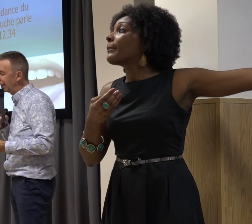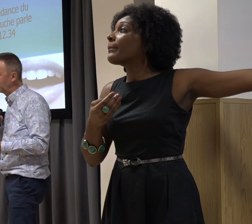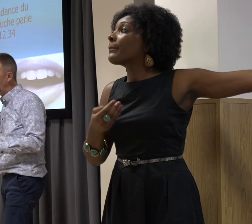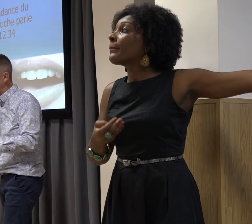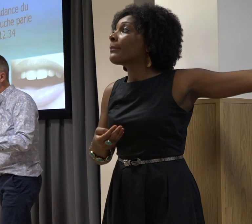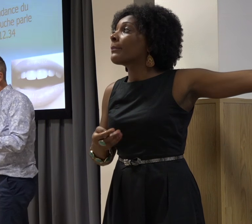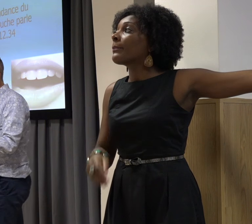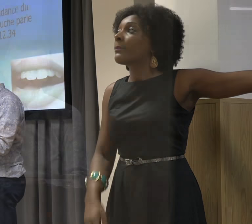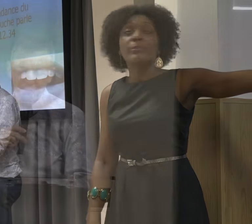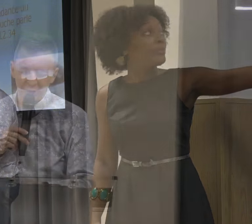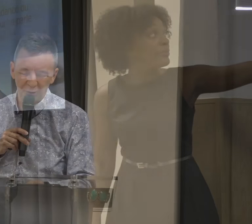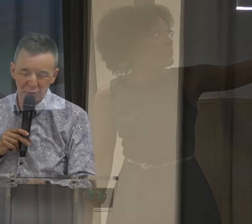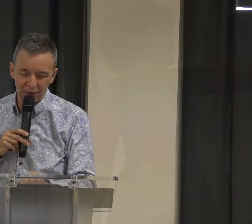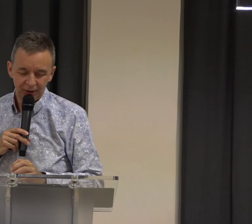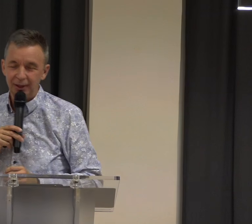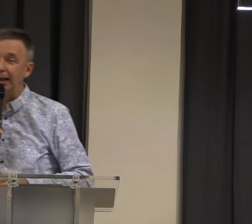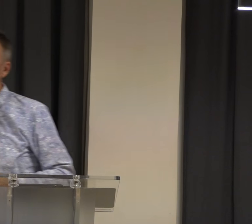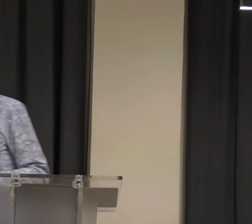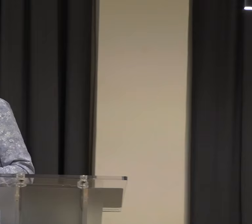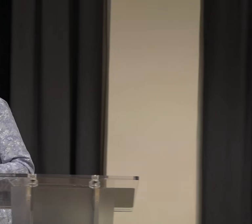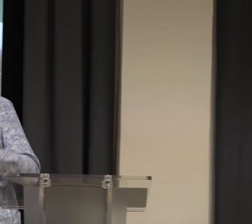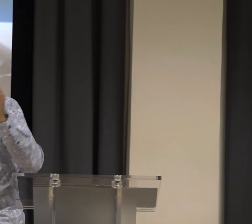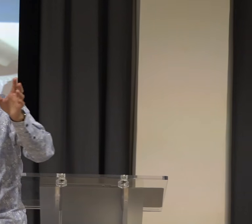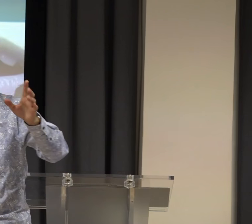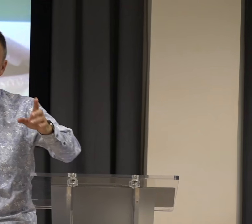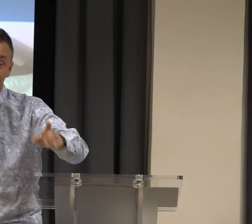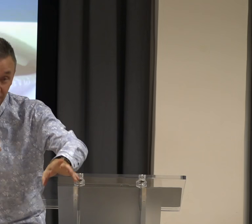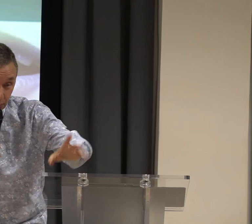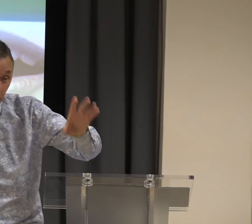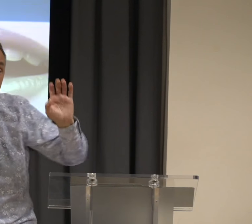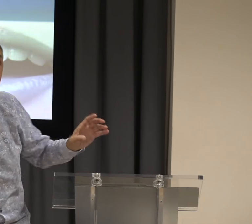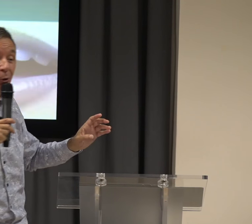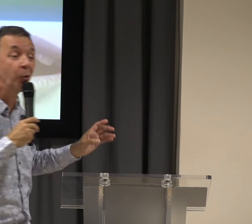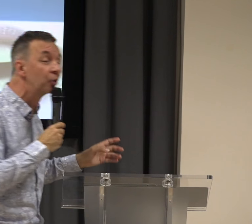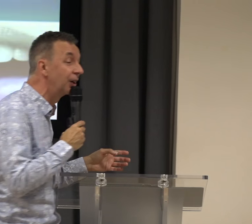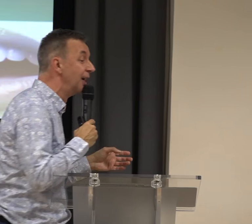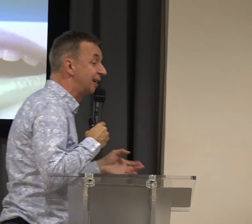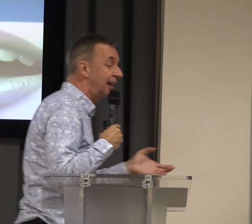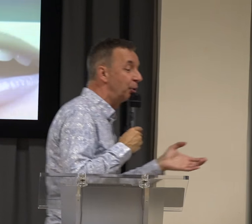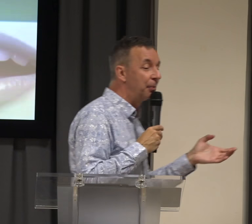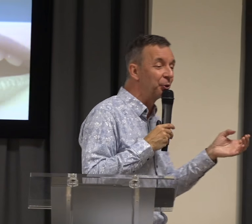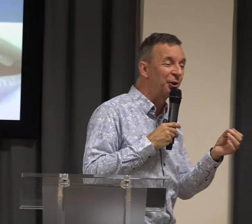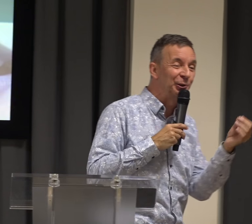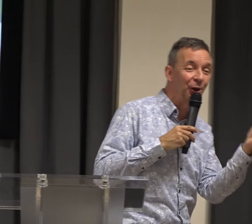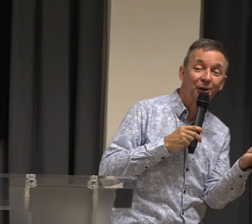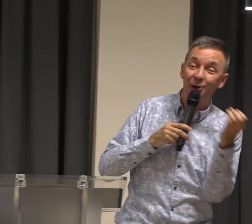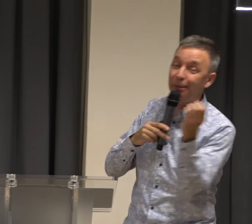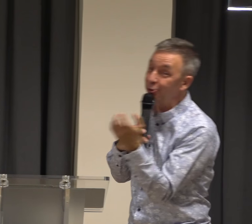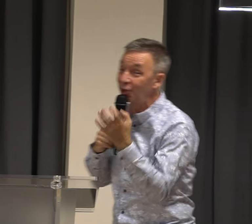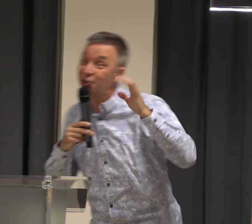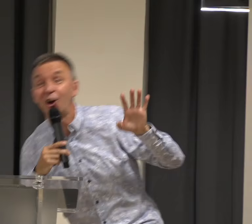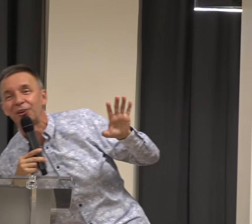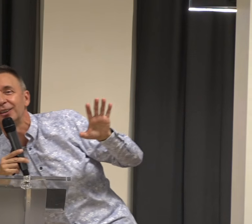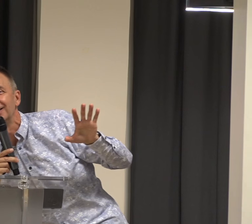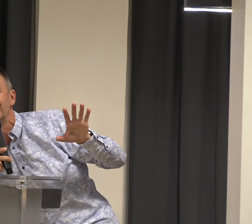de l'abondance du cœur que la bouche parle. Et je dis souvent aux équipes de louanges, c'est de l'abondance du cœur que la